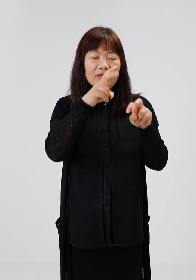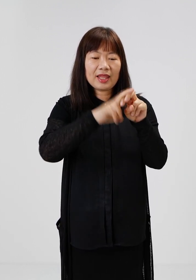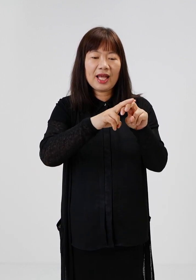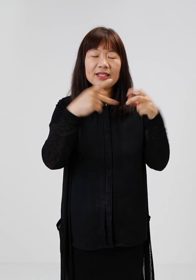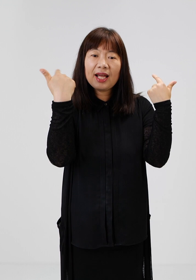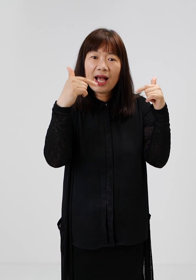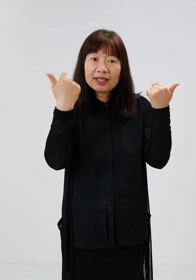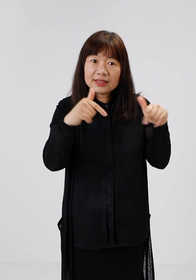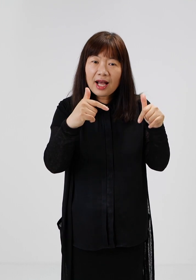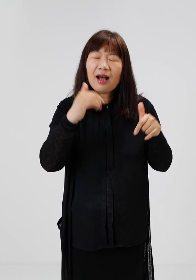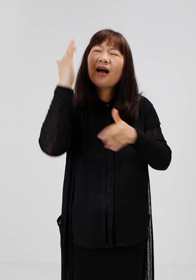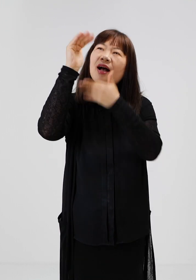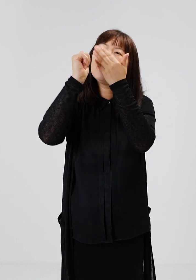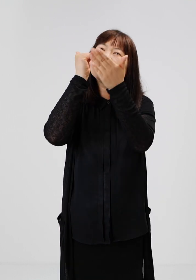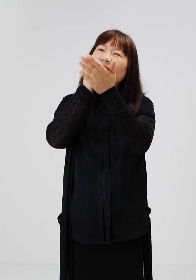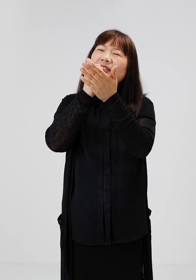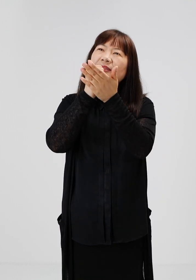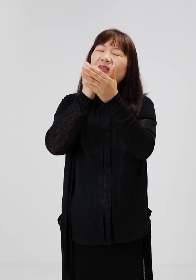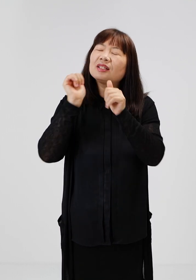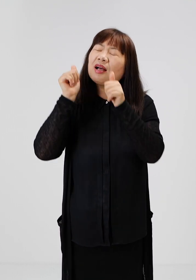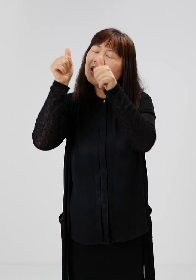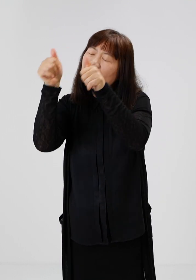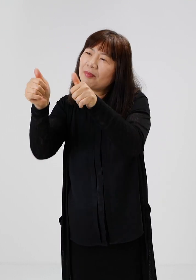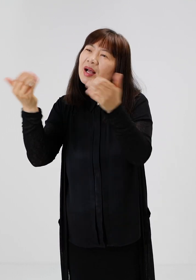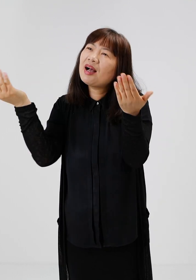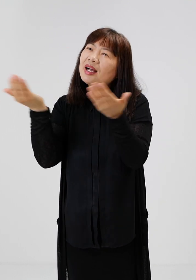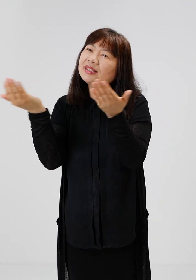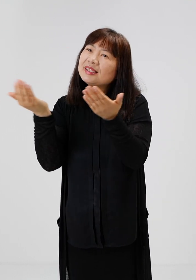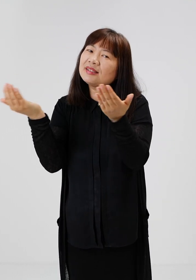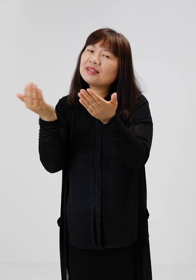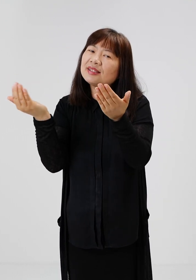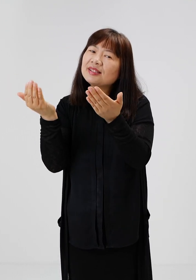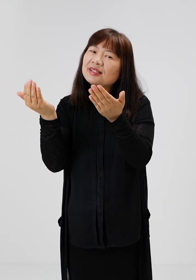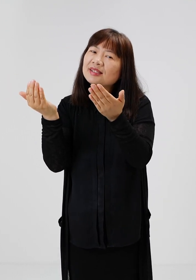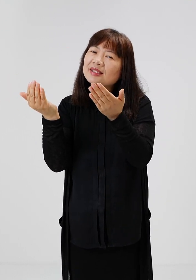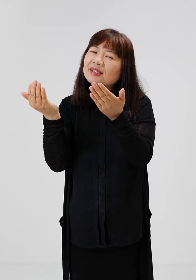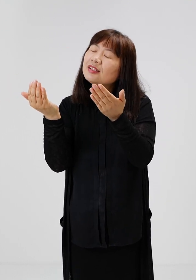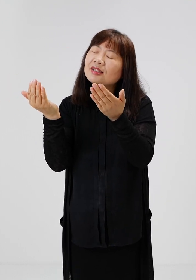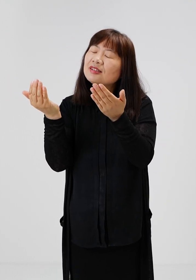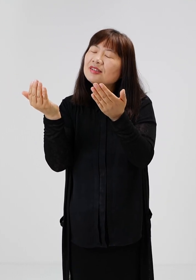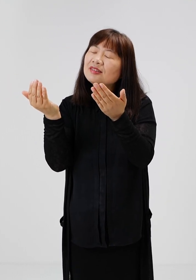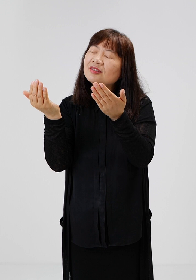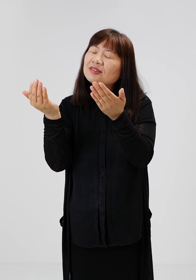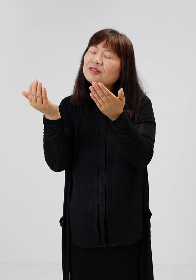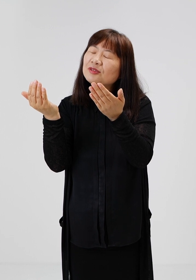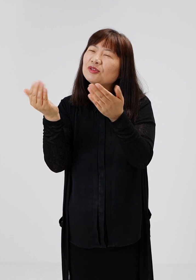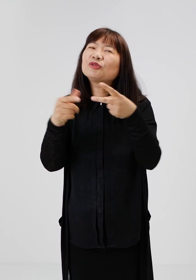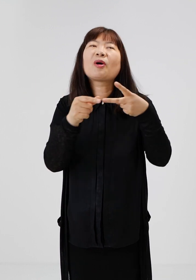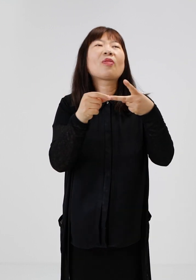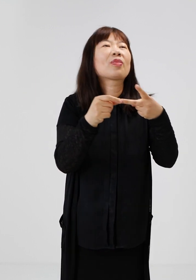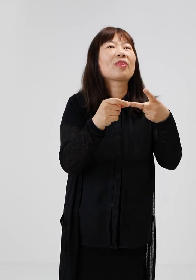항상 하나님을 경배하는 일을 2번으로 미룰 수가 없었어요.